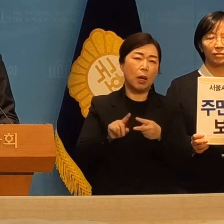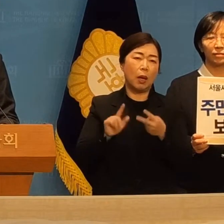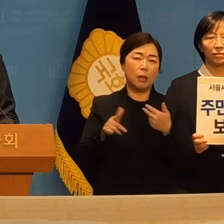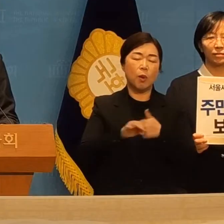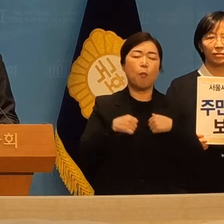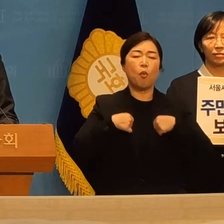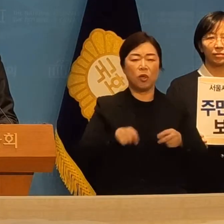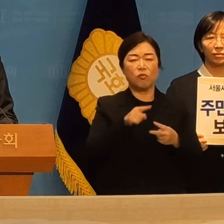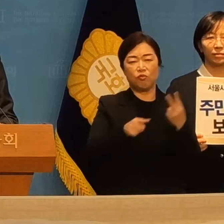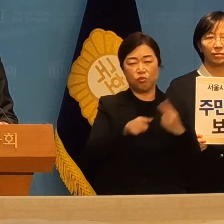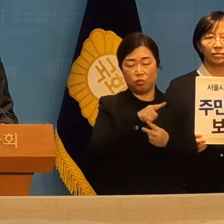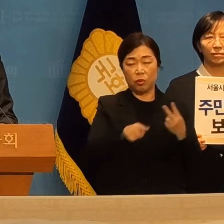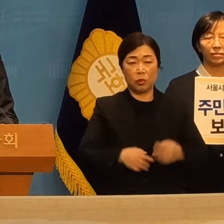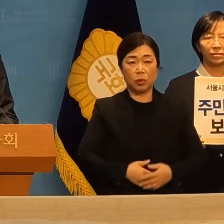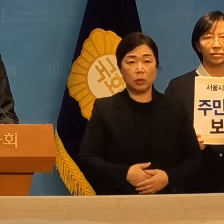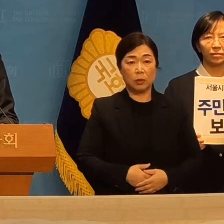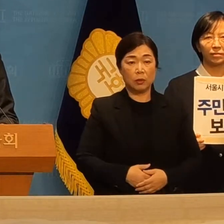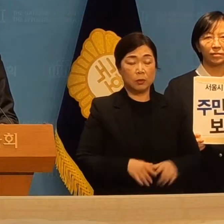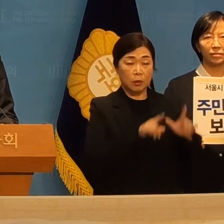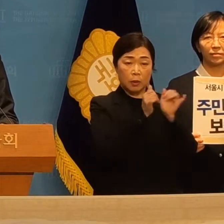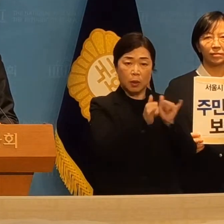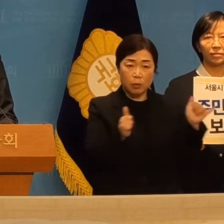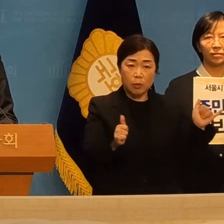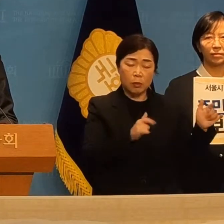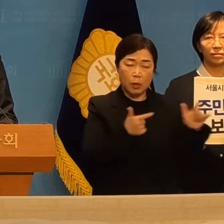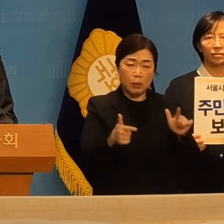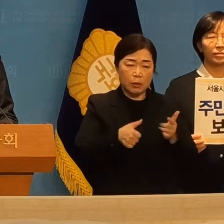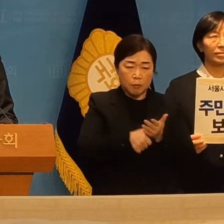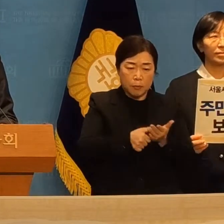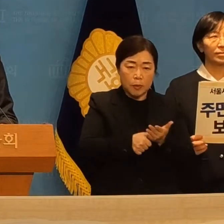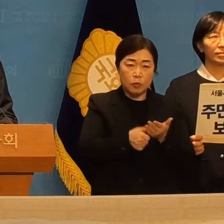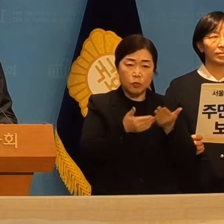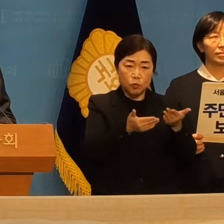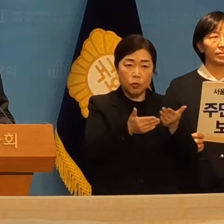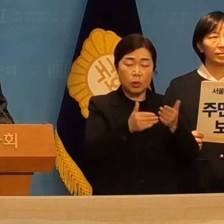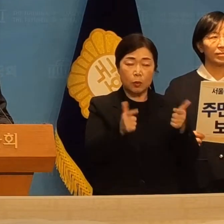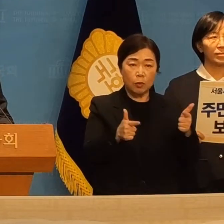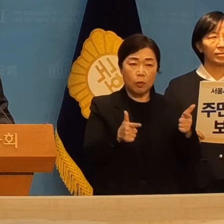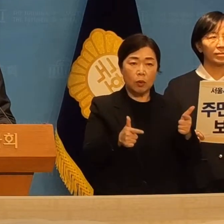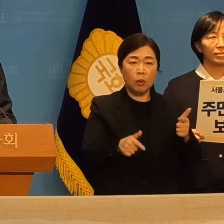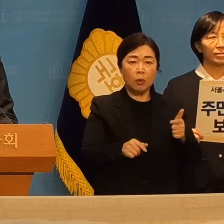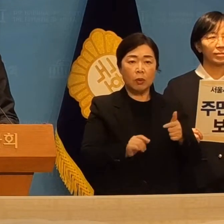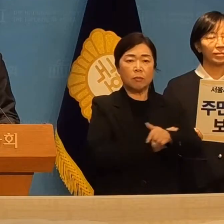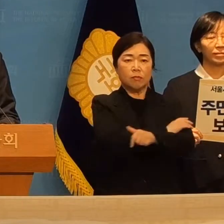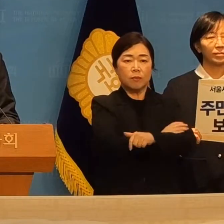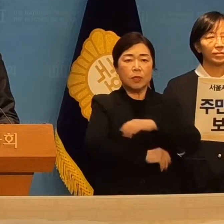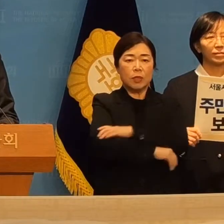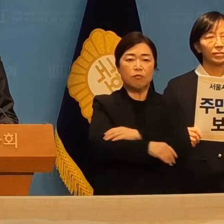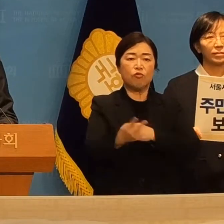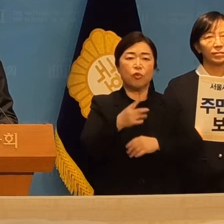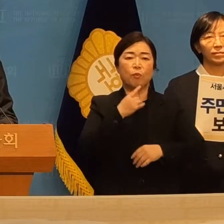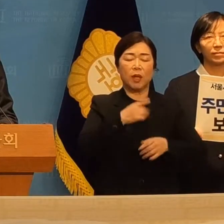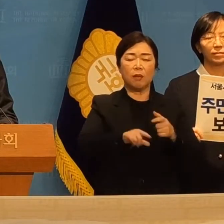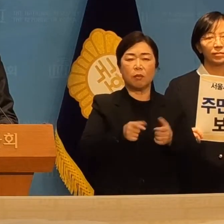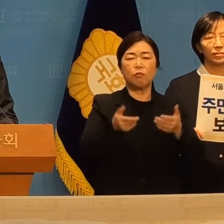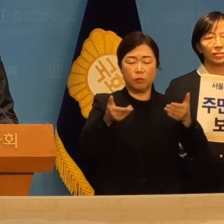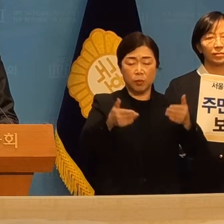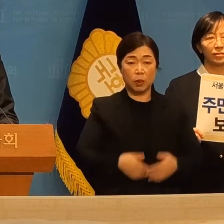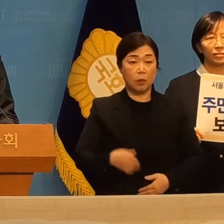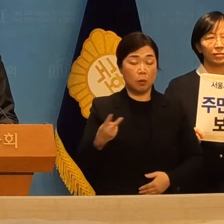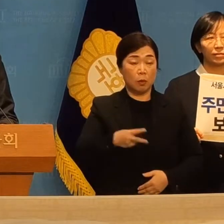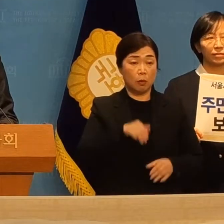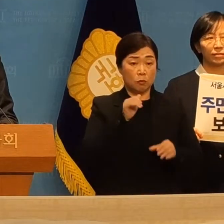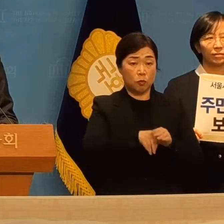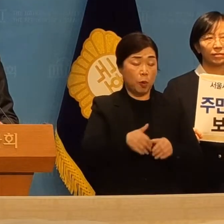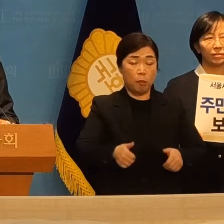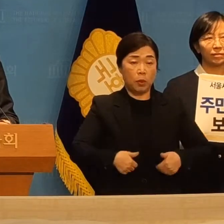주민들의 다양한 목소리는 사라지고 양당의 기득권만 더 강화됩니다. 둘째, 무투표 당선이 급증해 우리